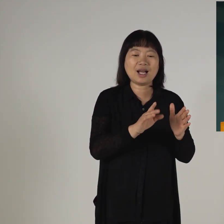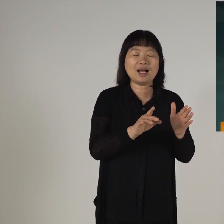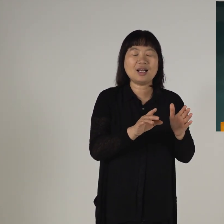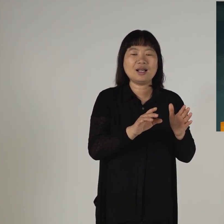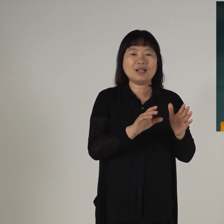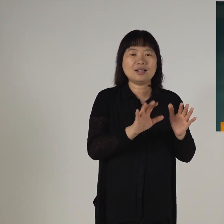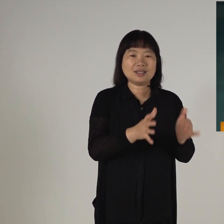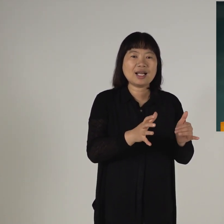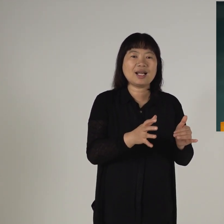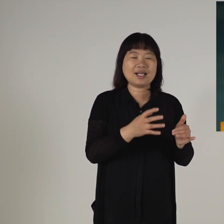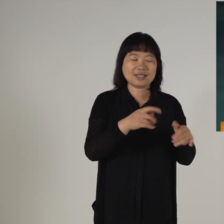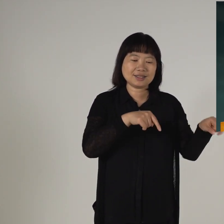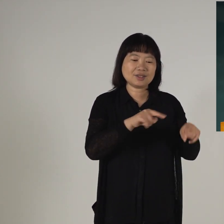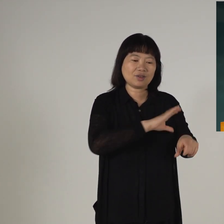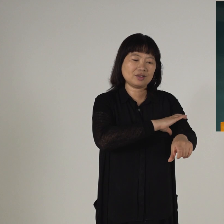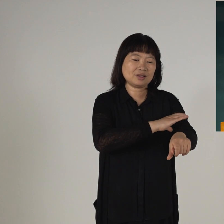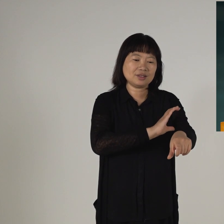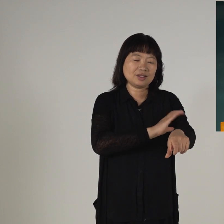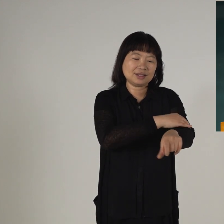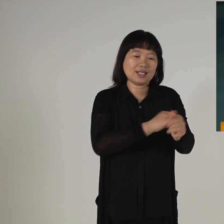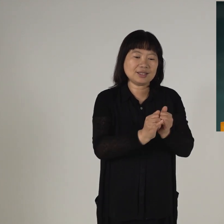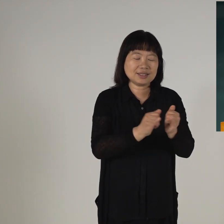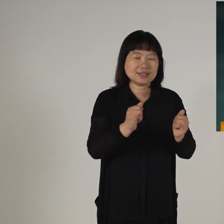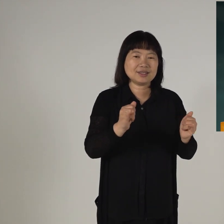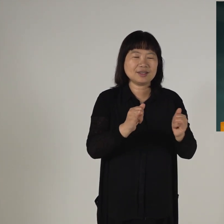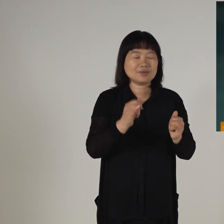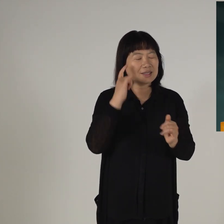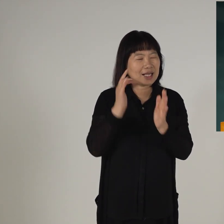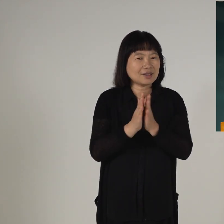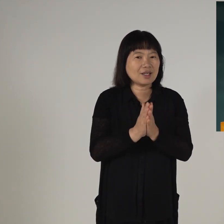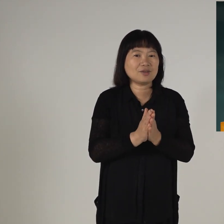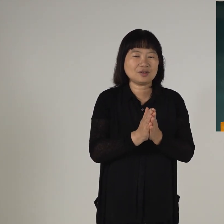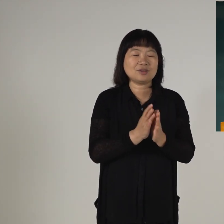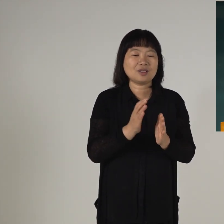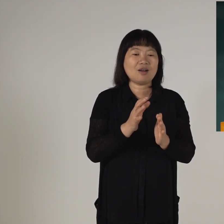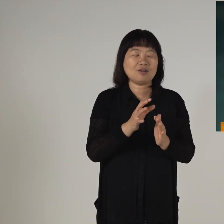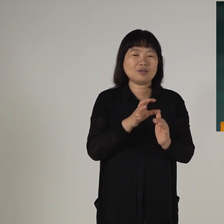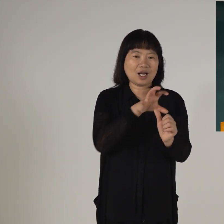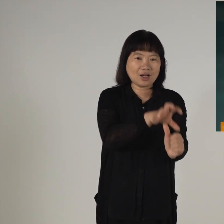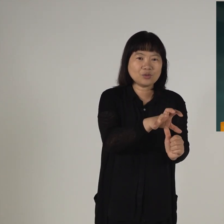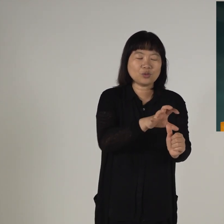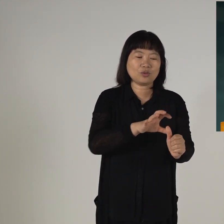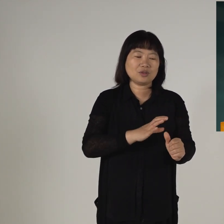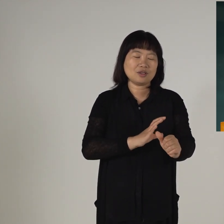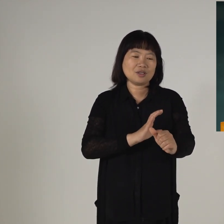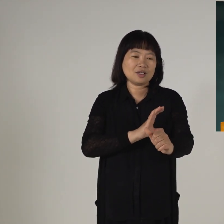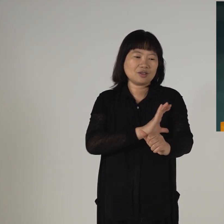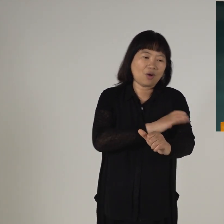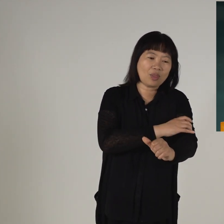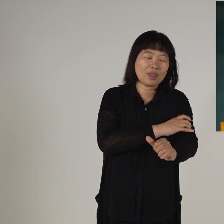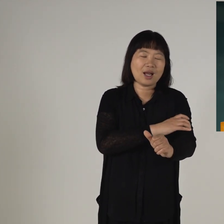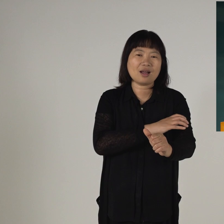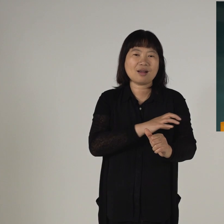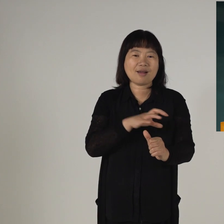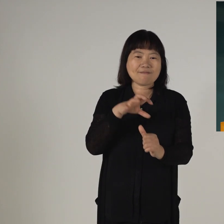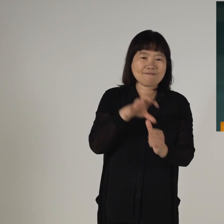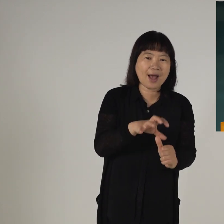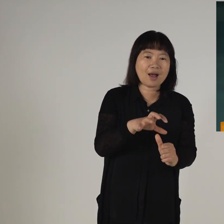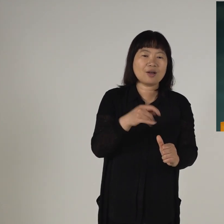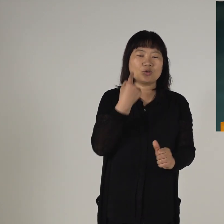집권자들이 그들을 임의로 주관하고 그 고관들이 그들에게 권세를 부리는 줄을 너희가 알거니와.